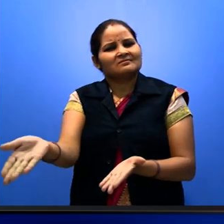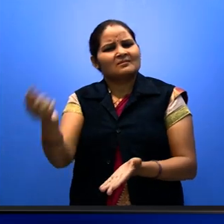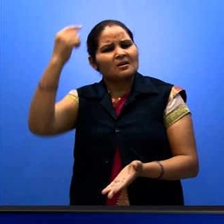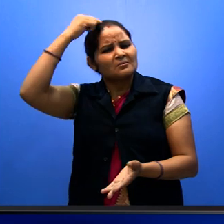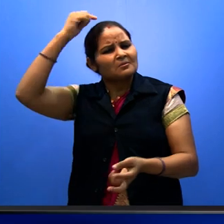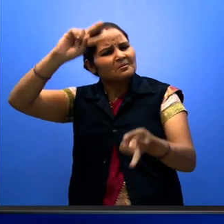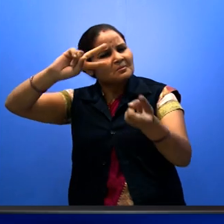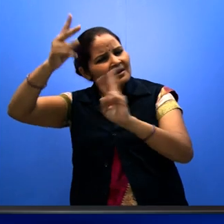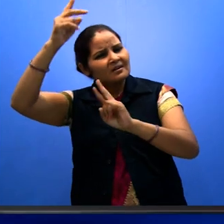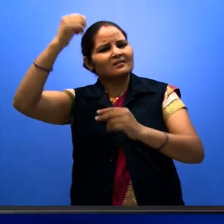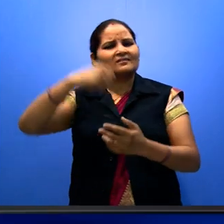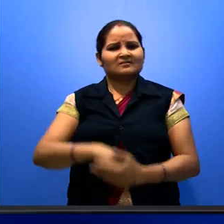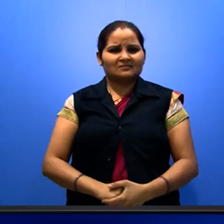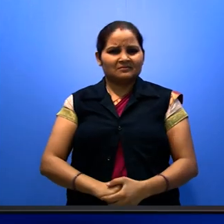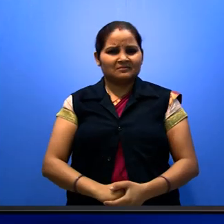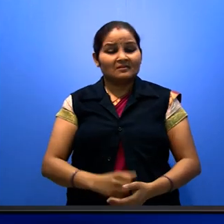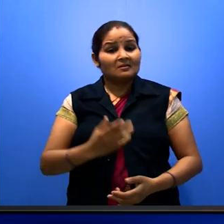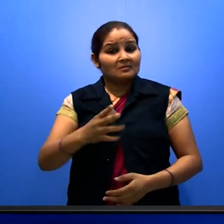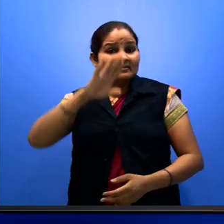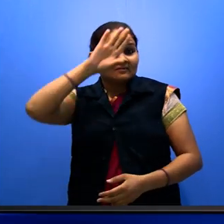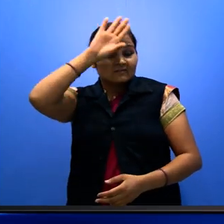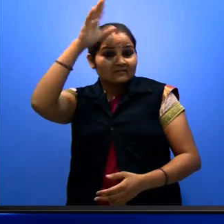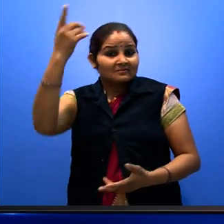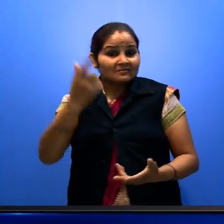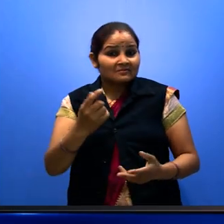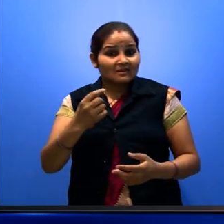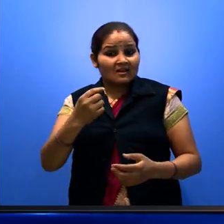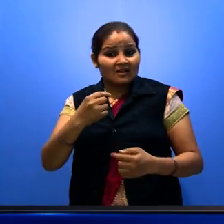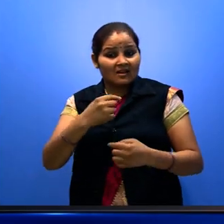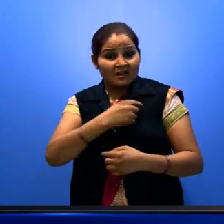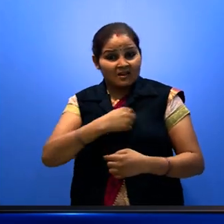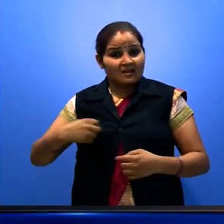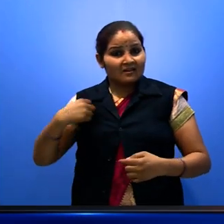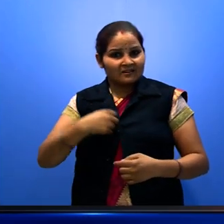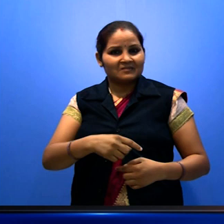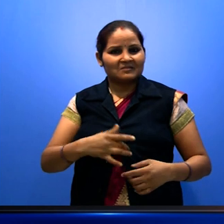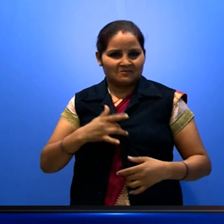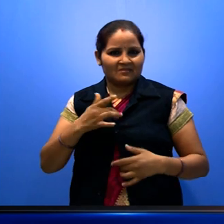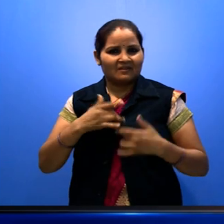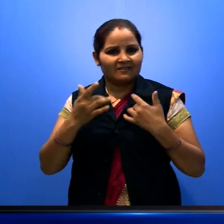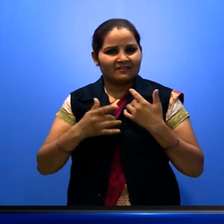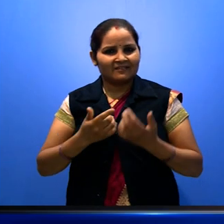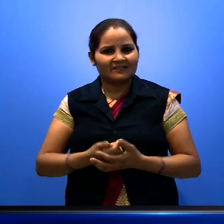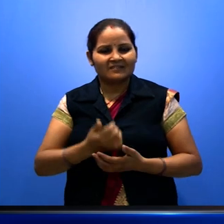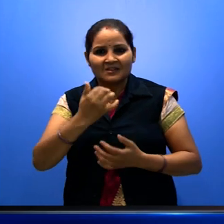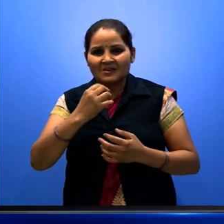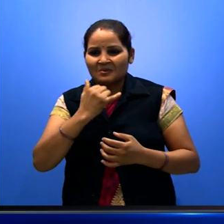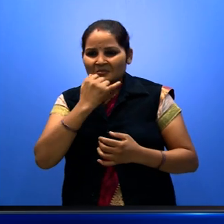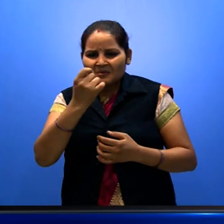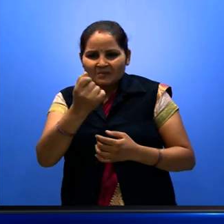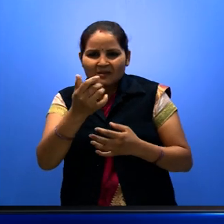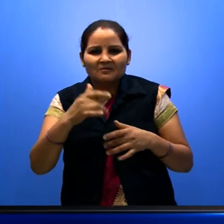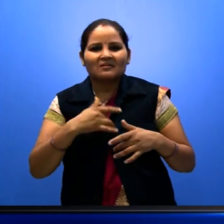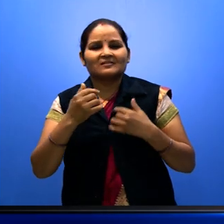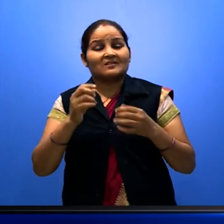बुद्धि भ्रष्ट कर देता है। तब राजा को अपनी गलती भी महसूस हुई, प्रश्न का उत्तर भी